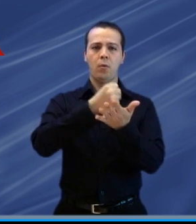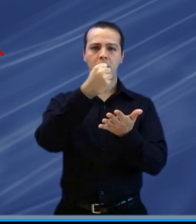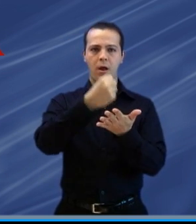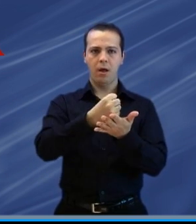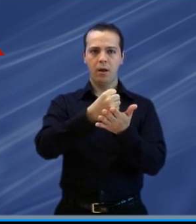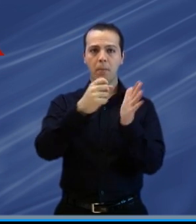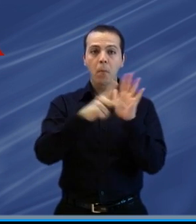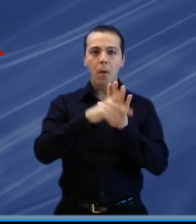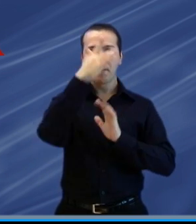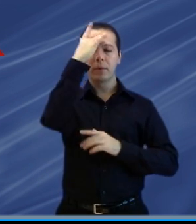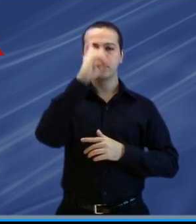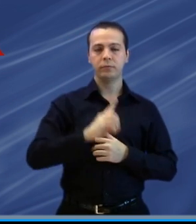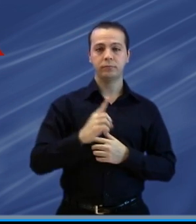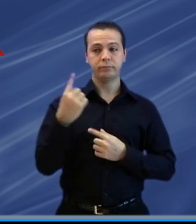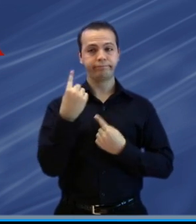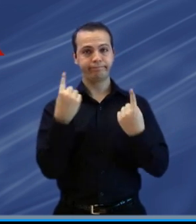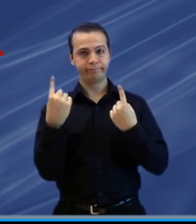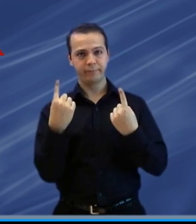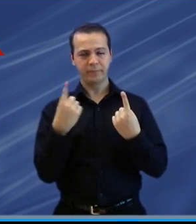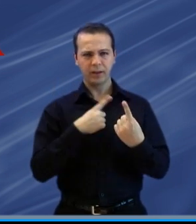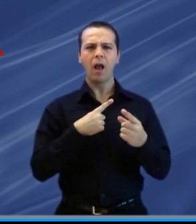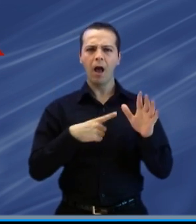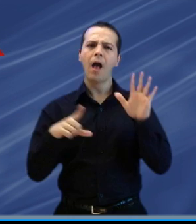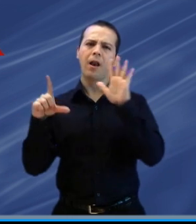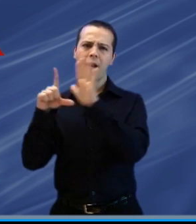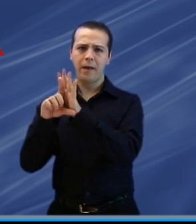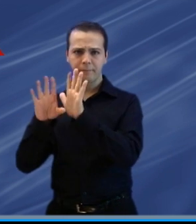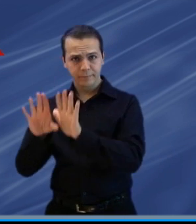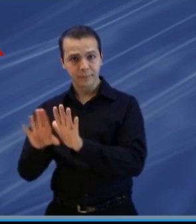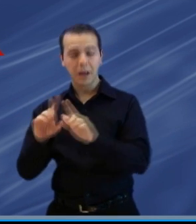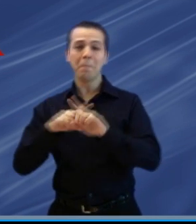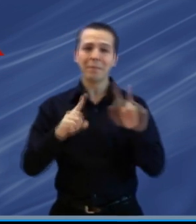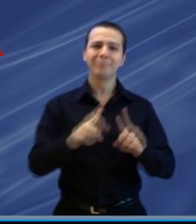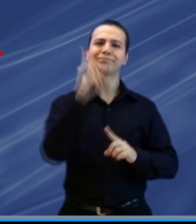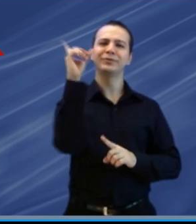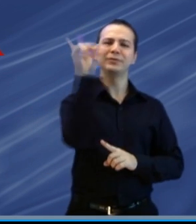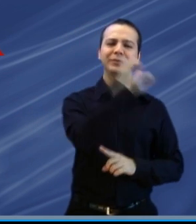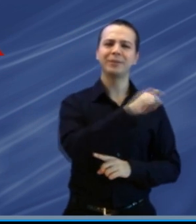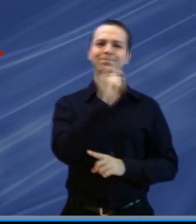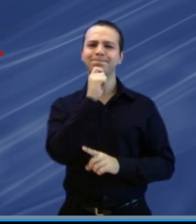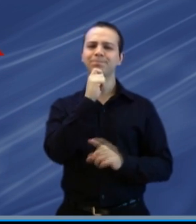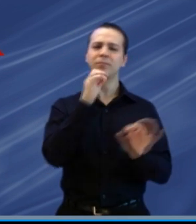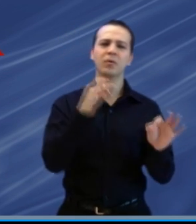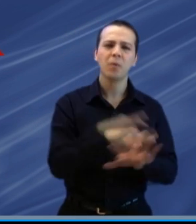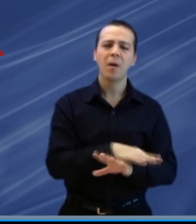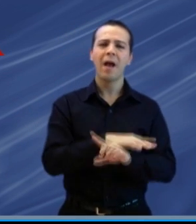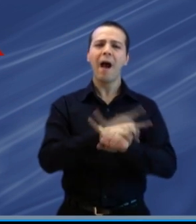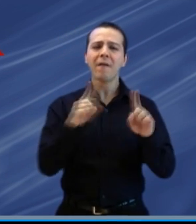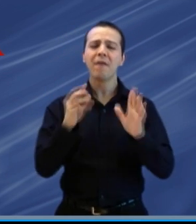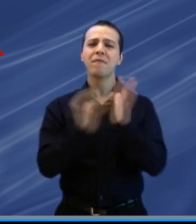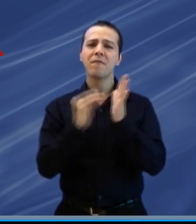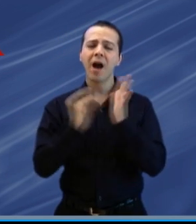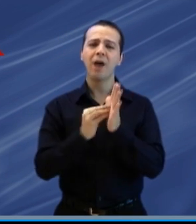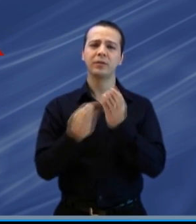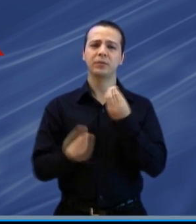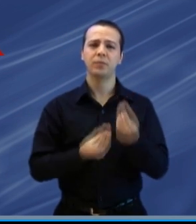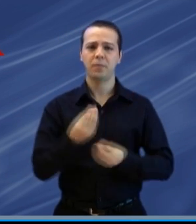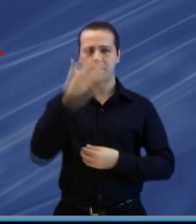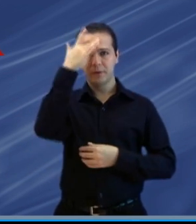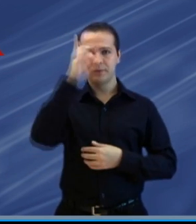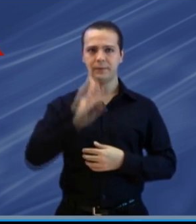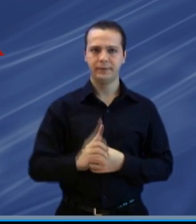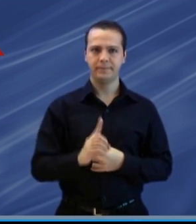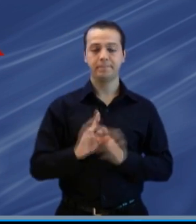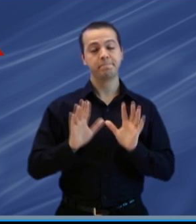essa questão? Porque tem duas coisas, tem a lei, mas a dificuldade para cumprir a lei, não porque não se quer, mas por falta de mão de obra?